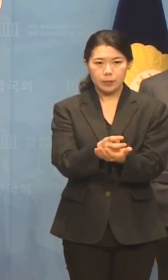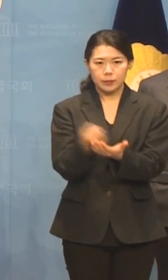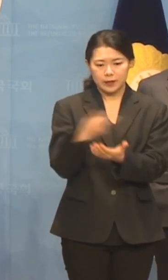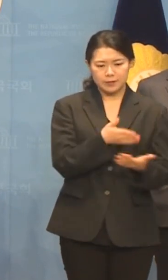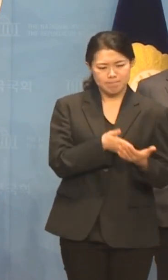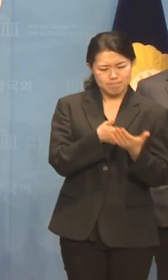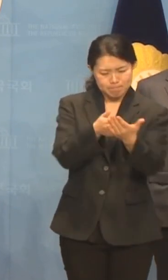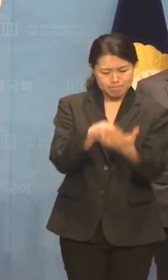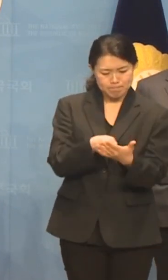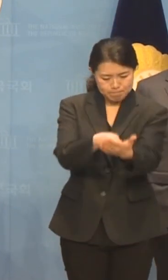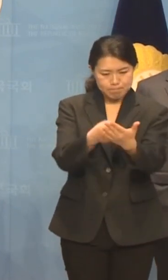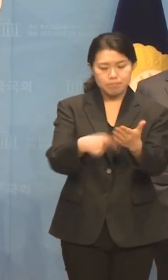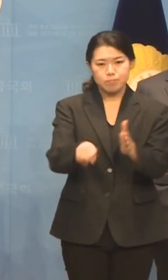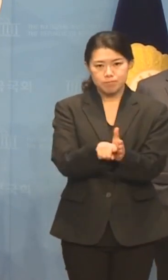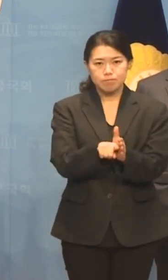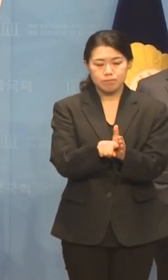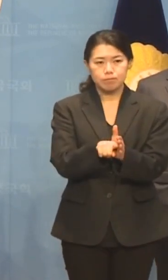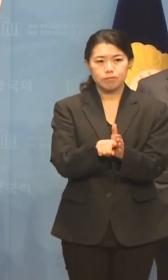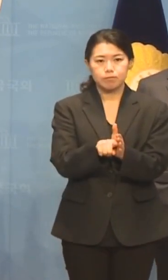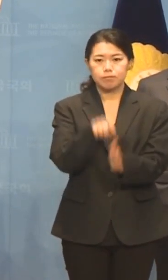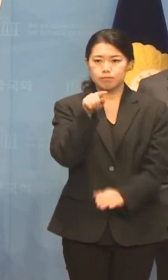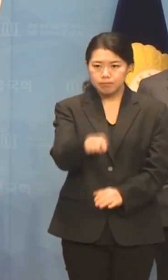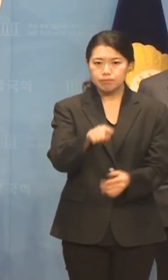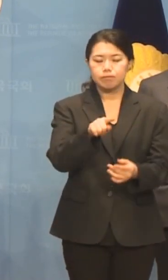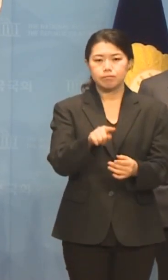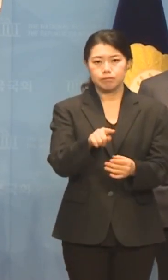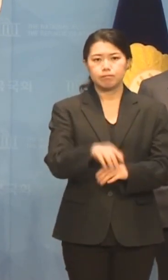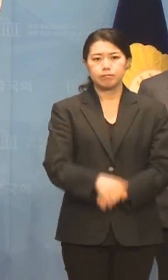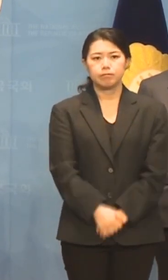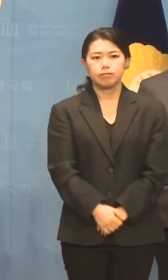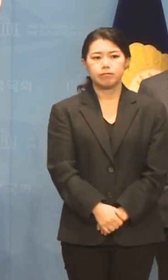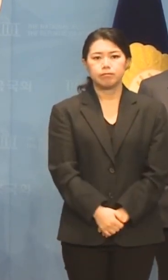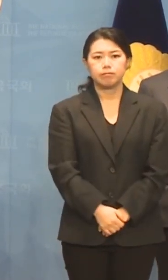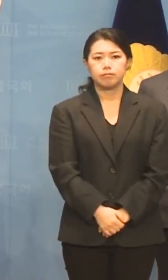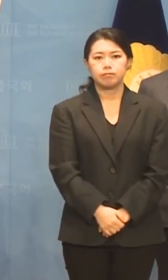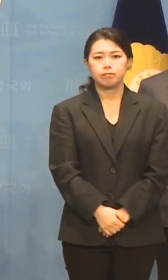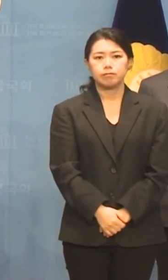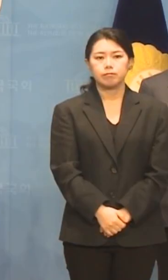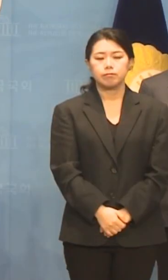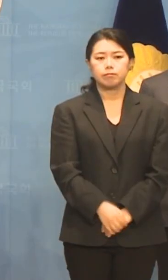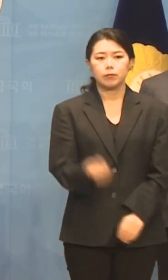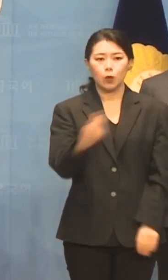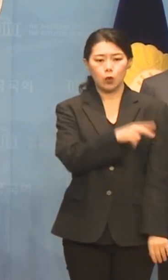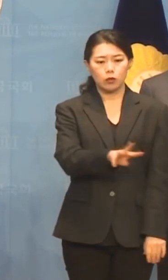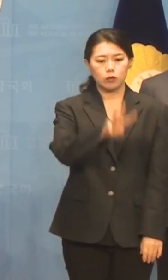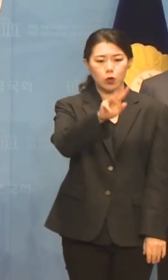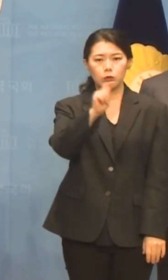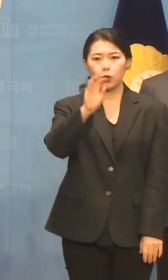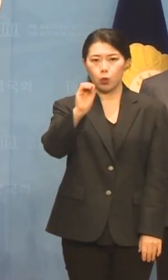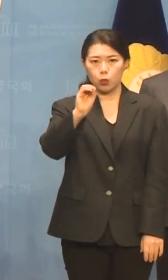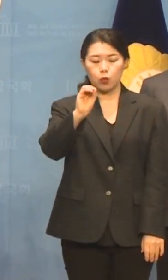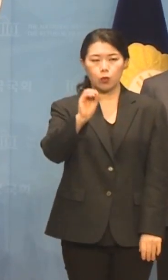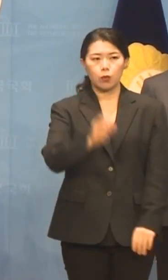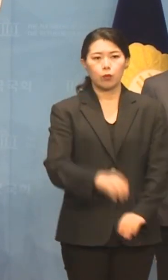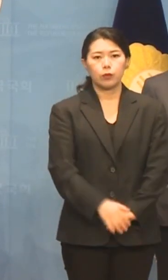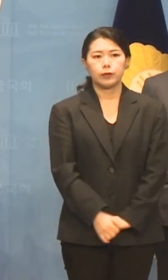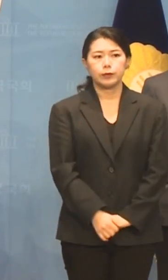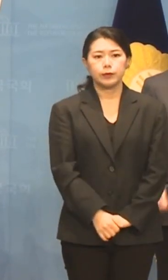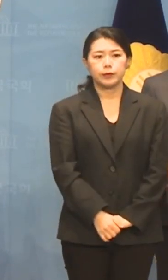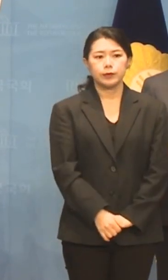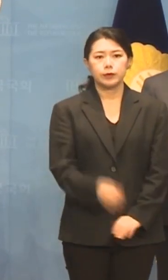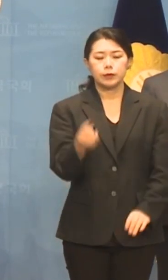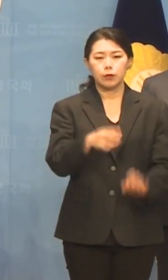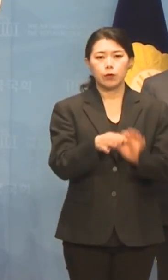발의해서 추진하겠다는 것을 포함해서 지금 이제 WTO 이제 TRQ